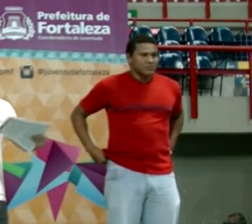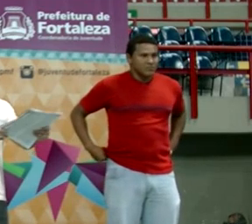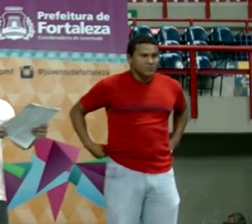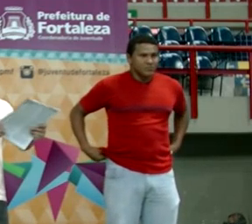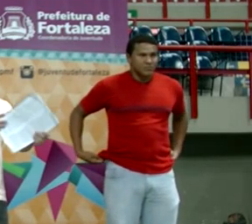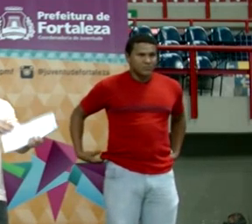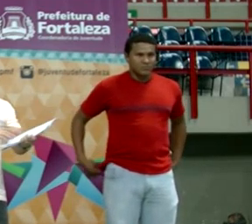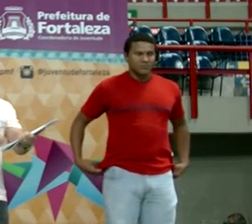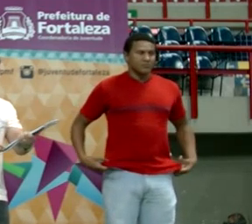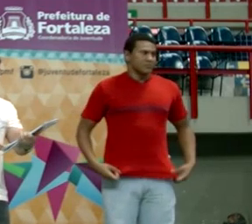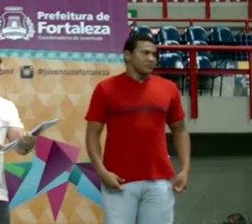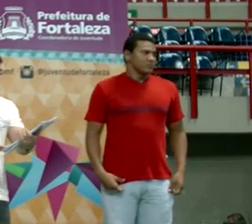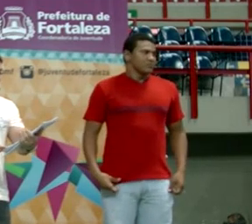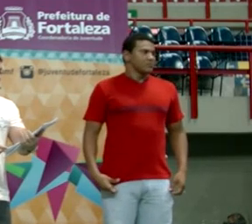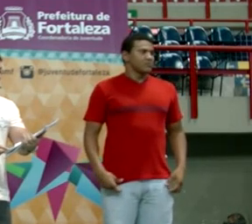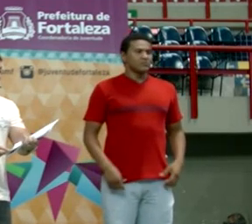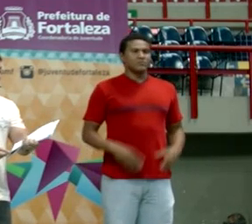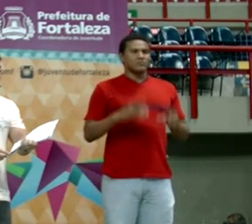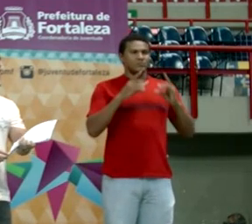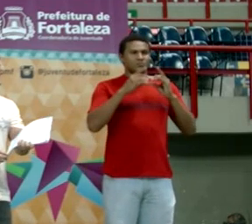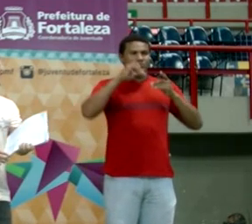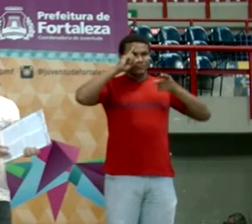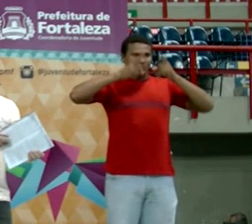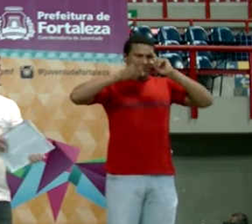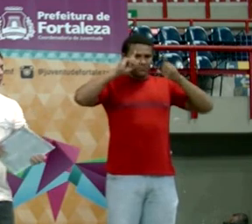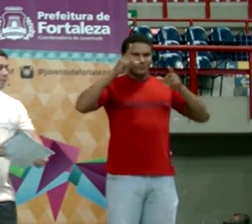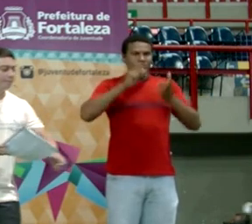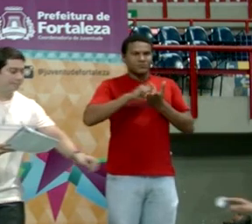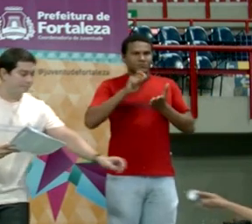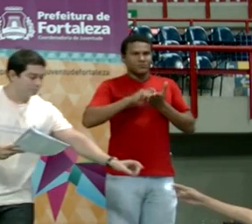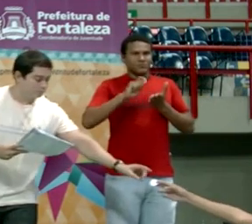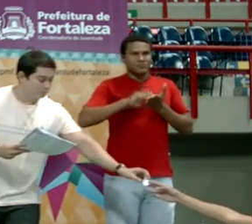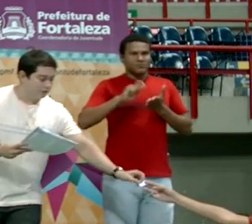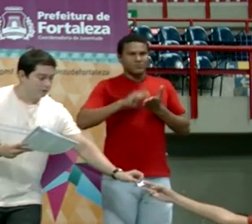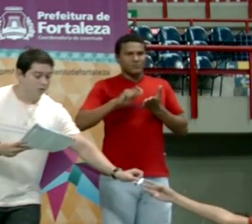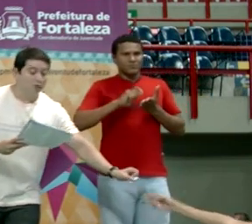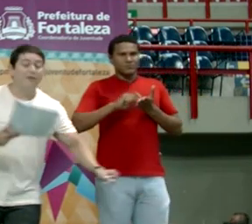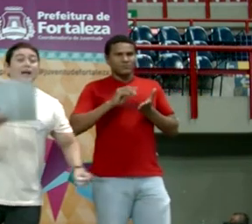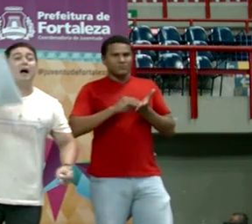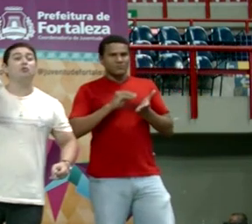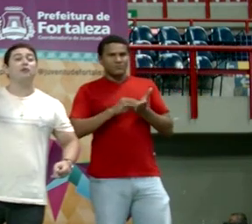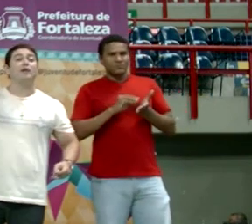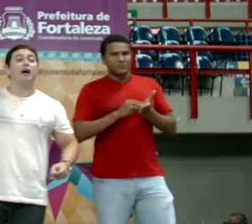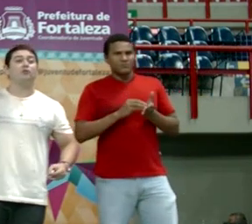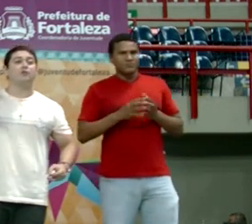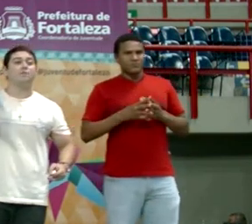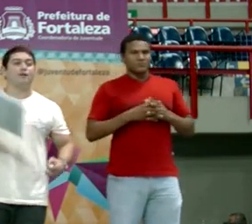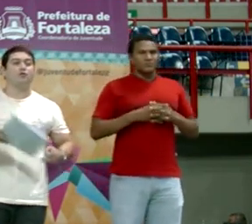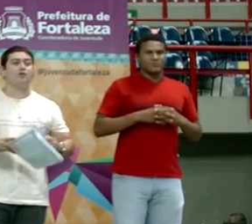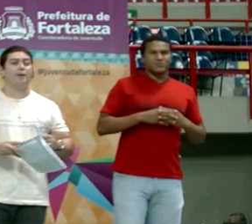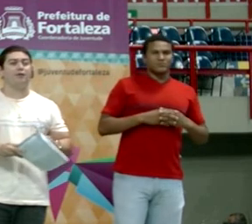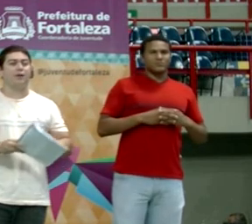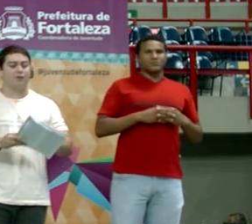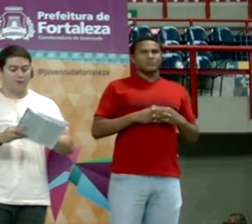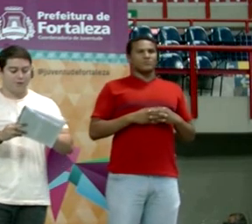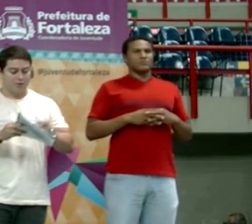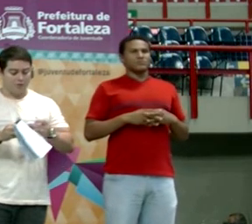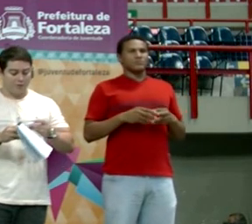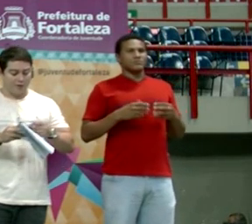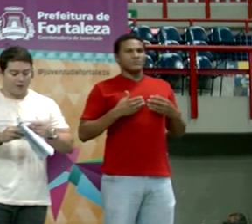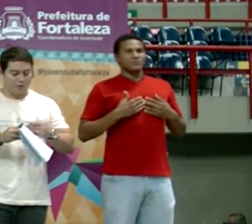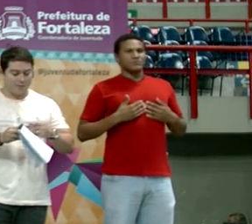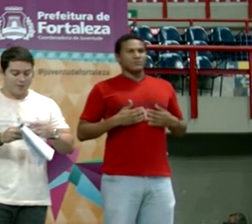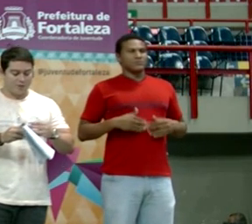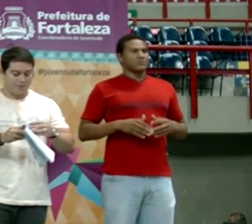3 características do feudalismo. Professor, estou ficando sem espaço para coisar. No final tem um espaçozinho para